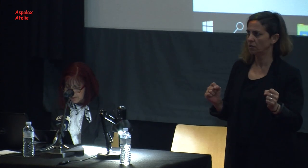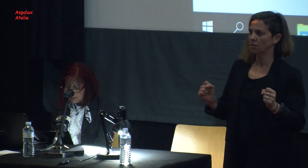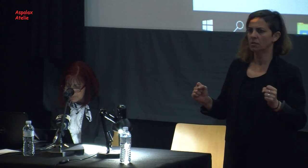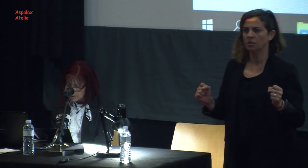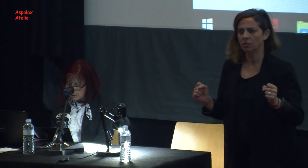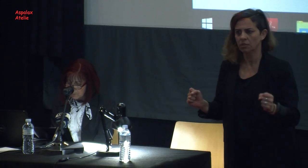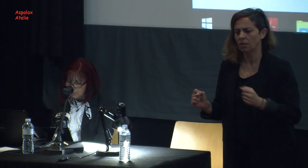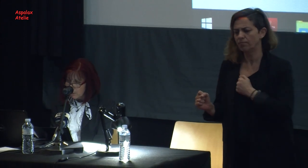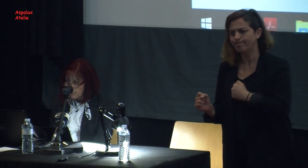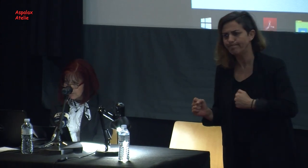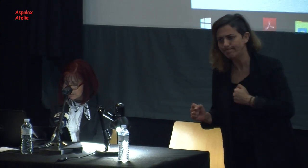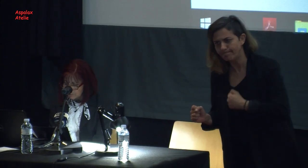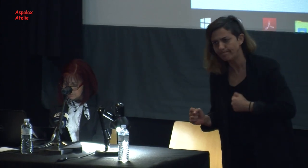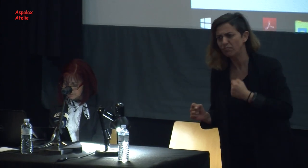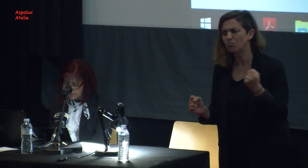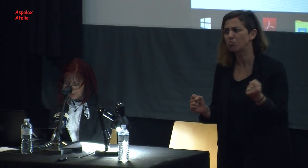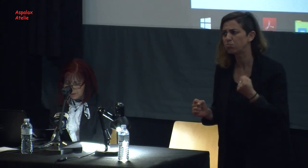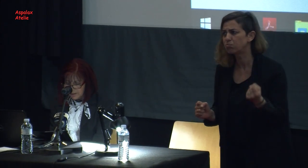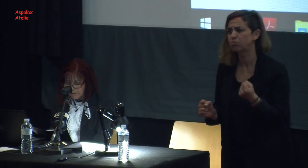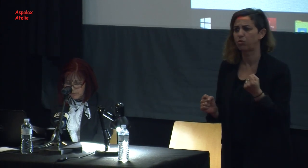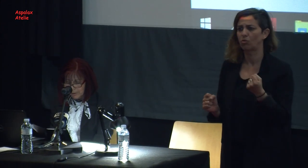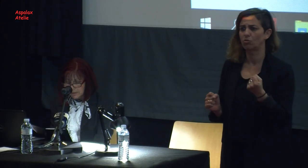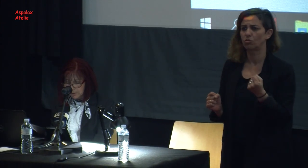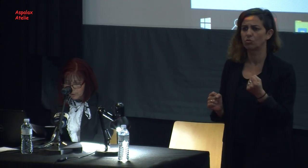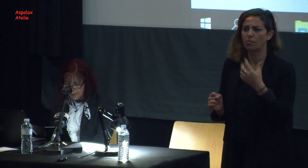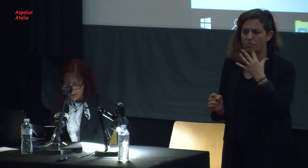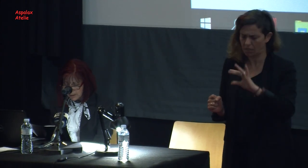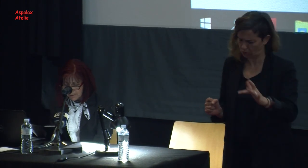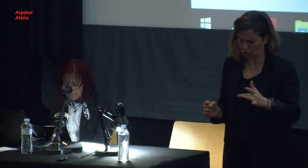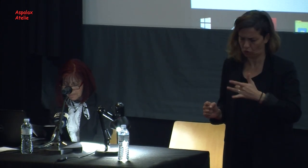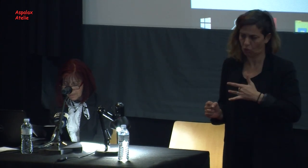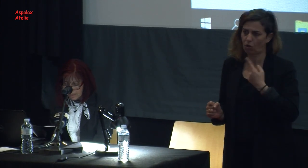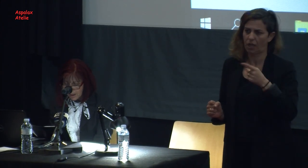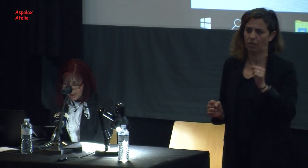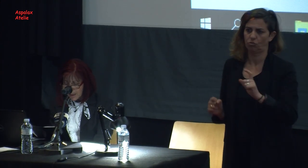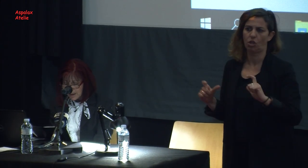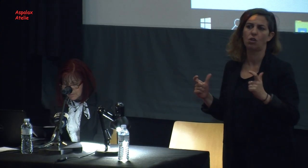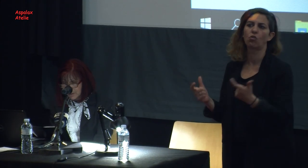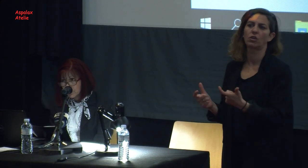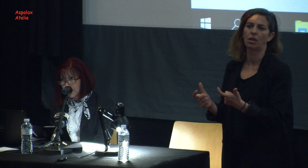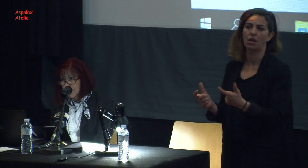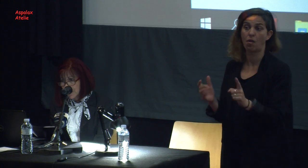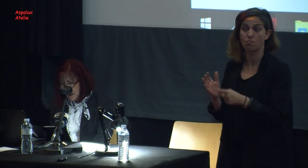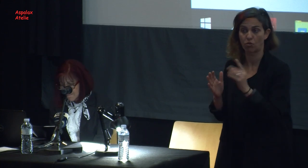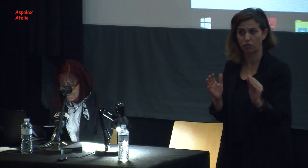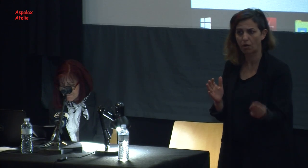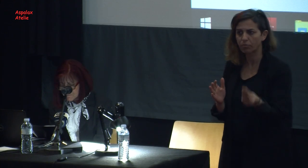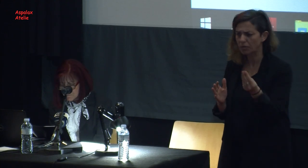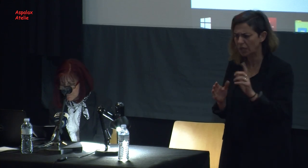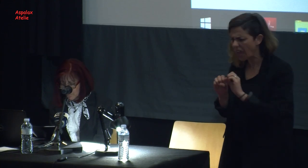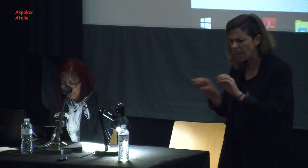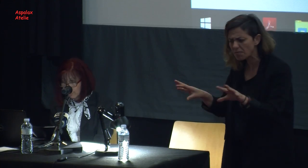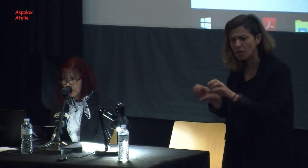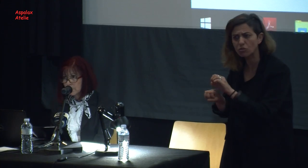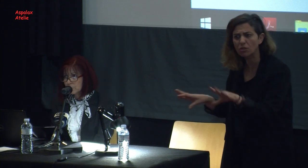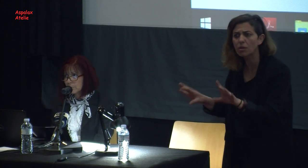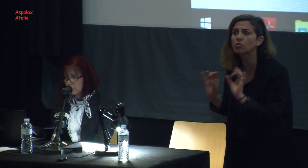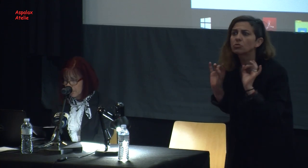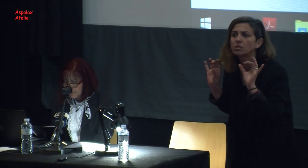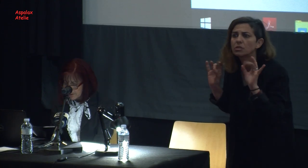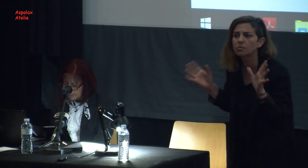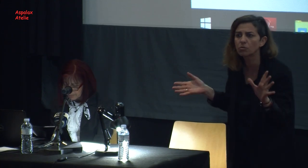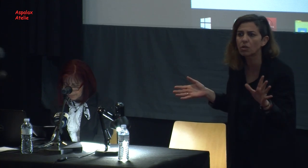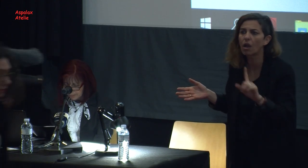πανικός, θλίψη, πόνος, κυριεύουν όλη την οικογένεια. Ενημέρωση καμία, μονόδρομο